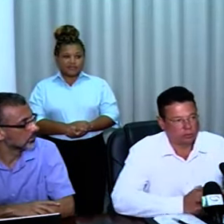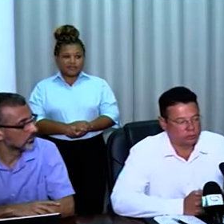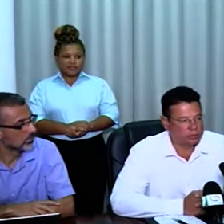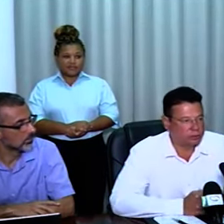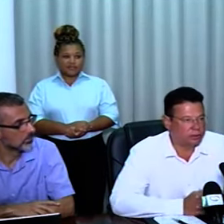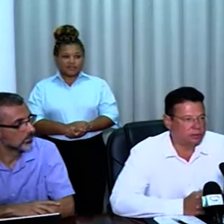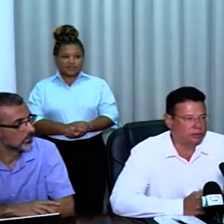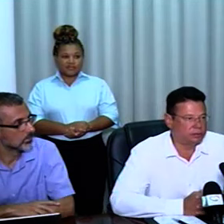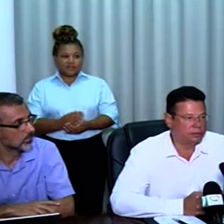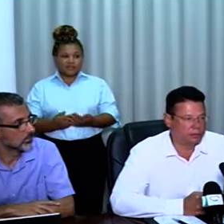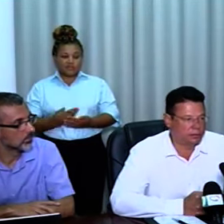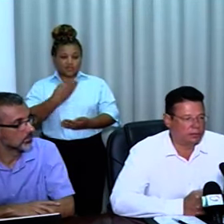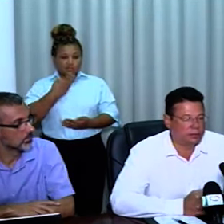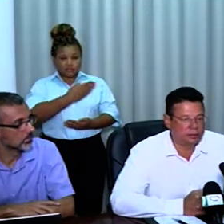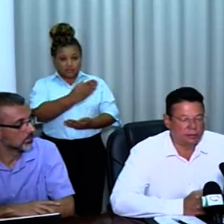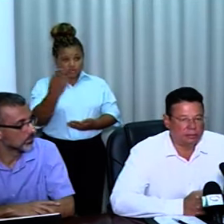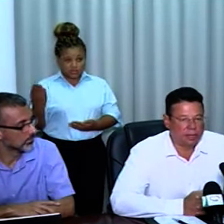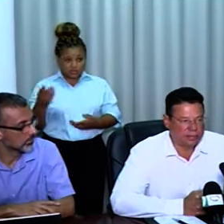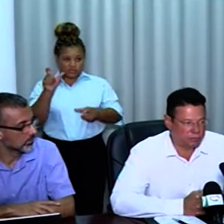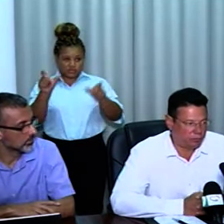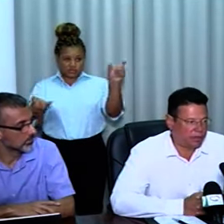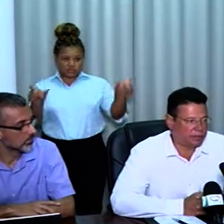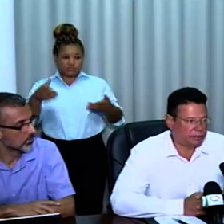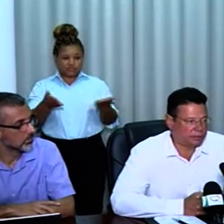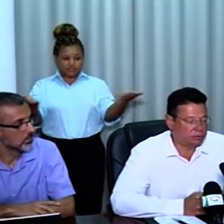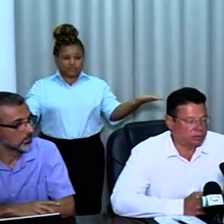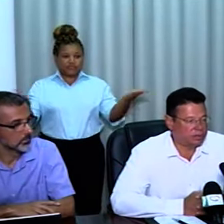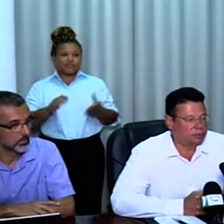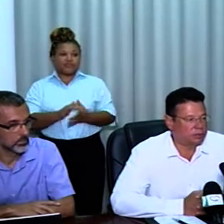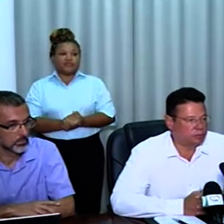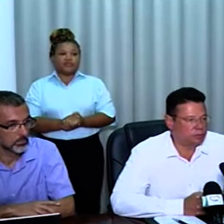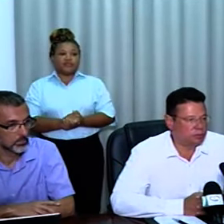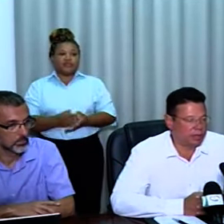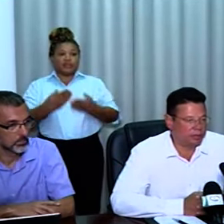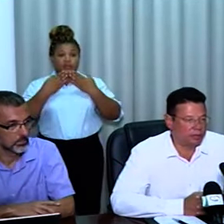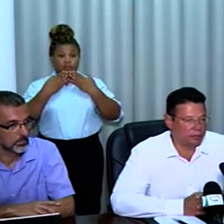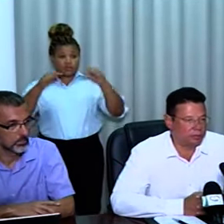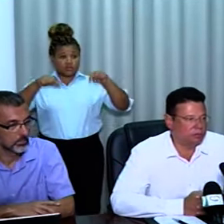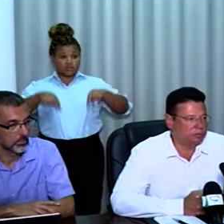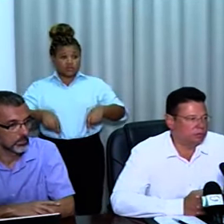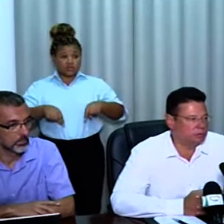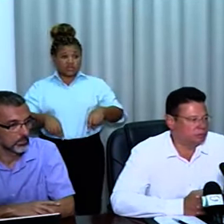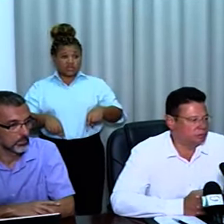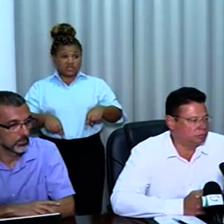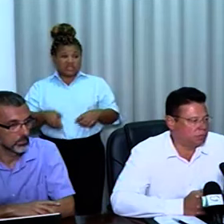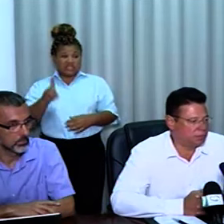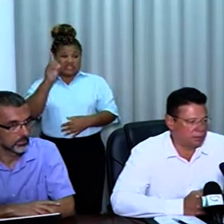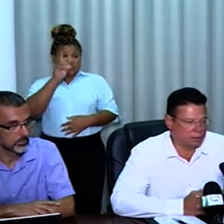Bonjour tout le monde. Merci pour faire le temps aujourd'hui dimanche pour être avec nous.